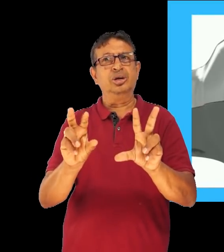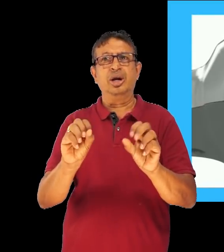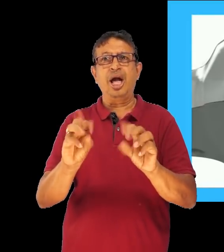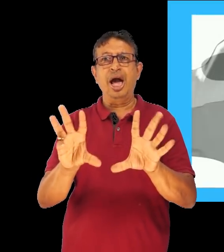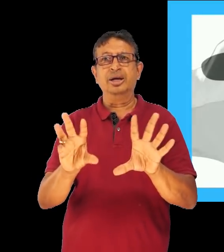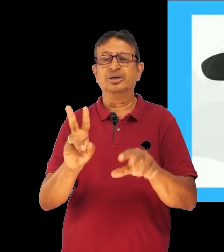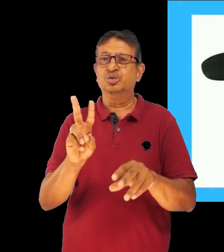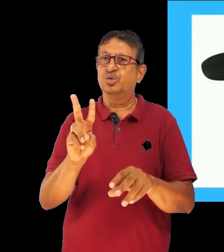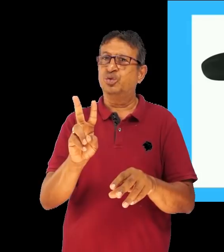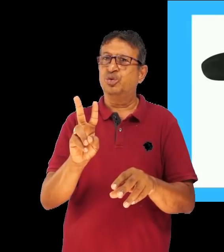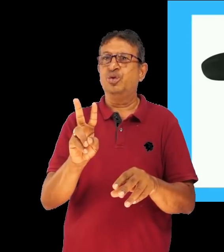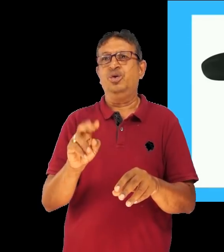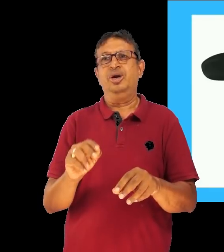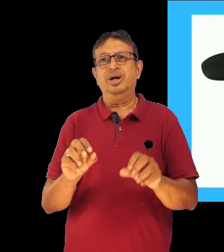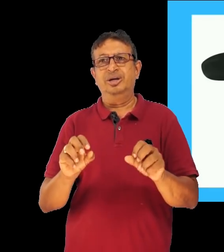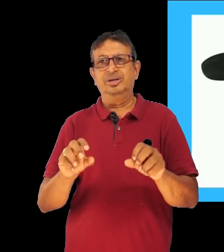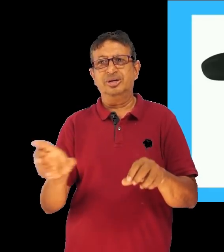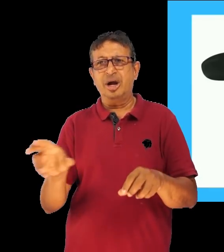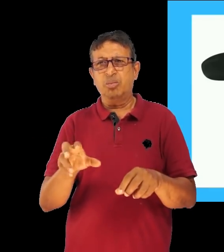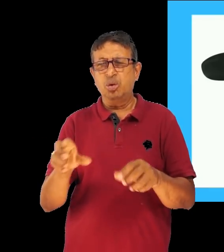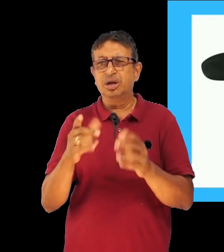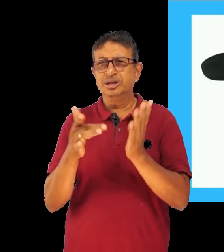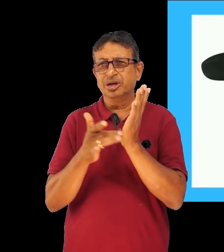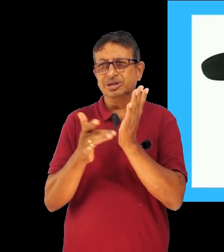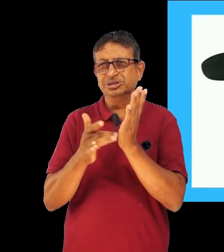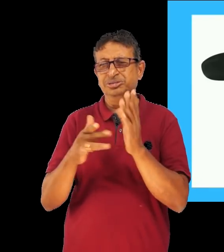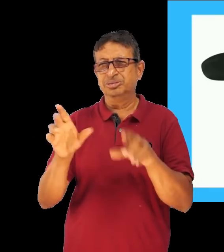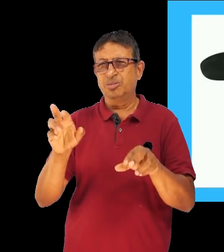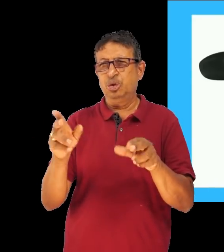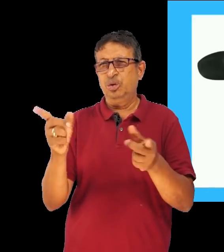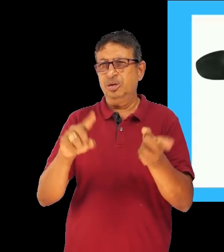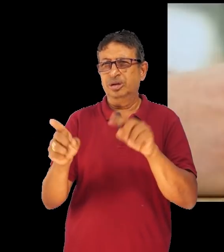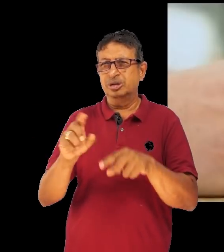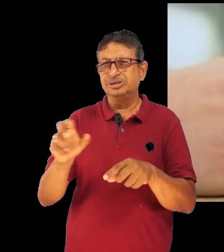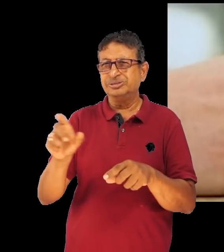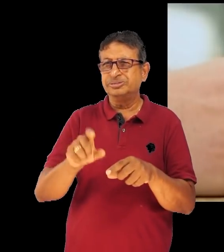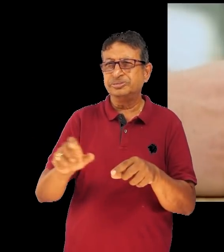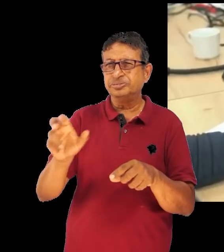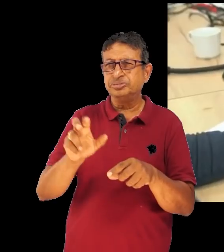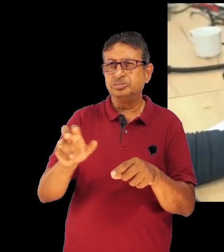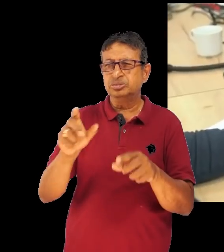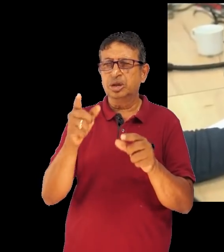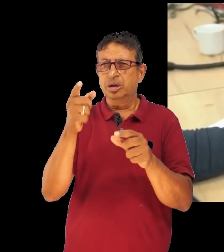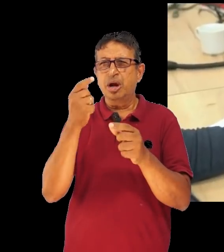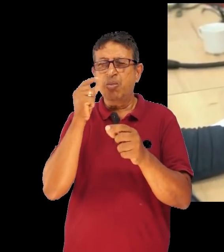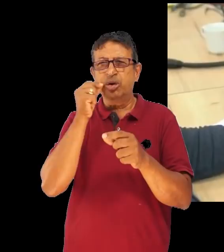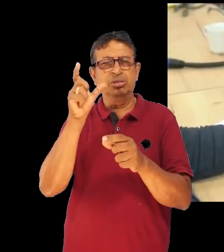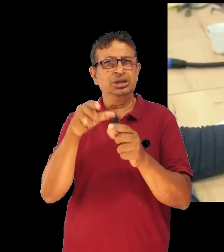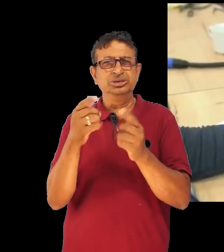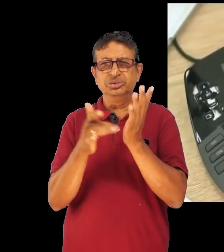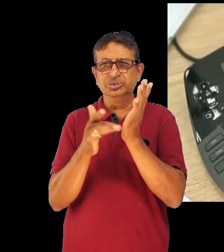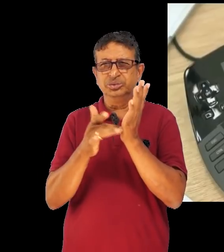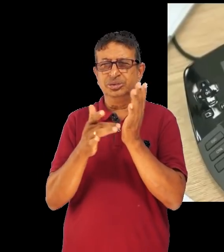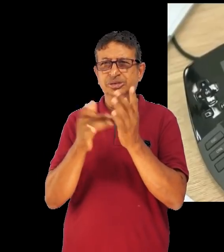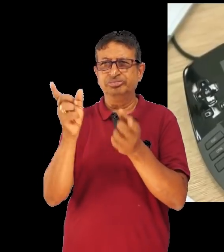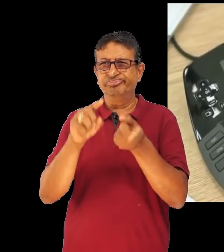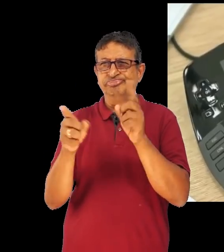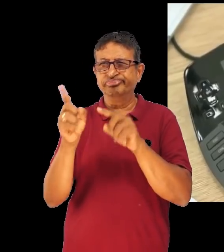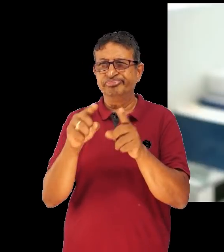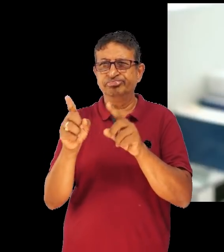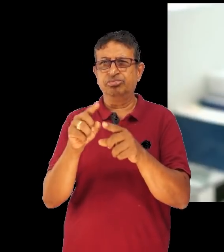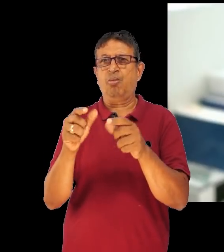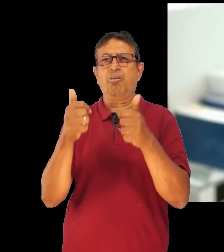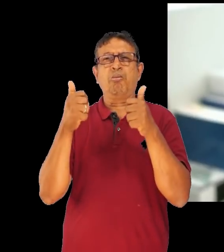काफी ज्यादा बेहतरीन कंपनी है, क्योंकि इन्होंने कई सारे मेजर ईवी मैन्युफैक्चरर्स जैसे जनरल मोटर्स, टेस्ला, फरारी, बीएमडब्ल्यू, जैगुआर,